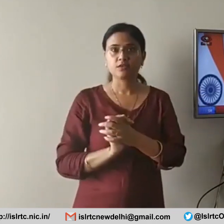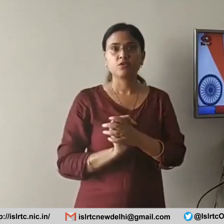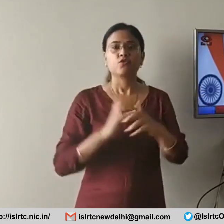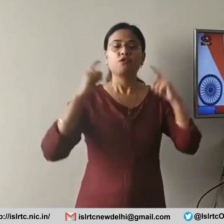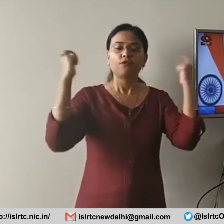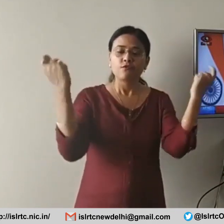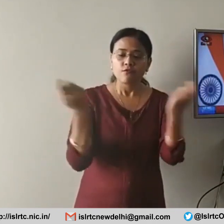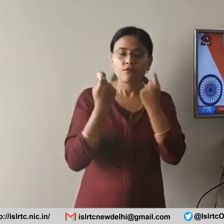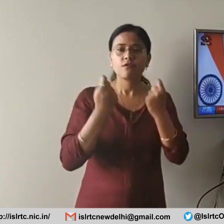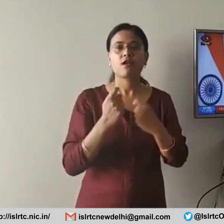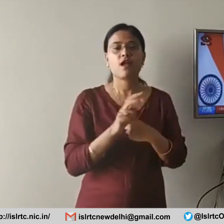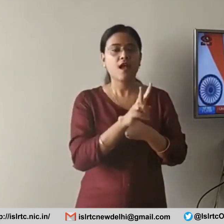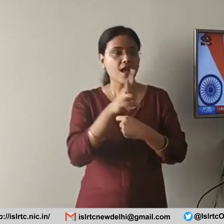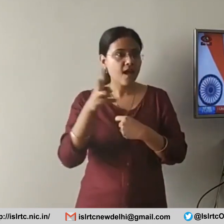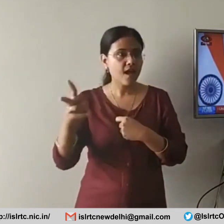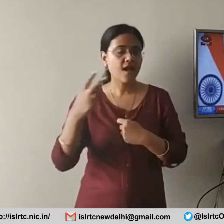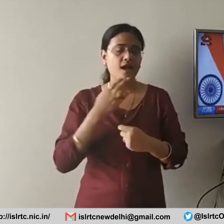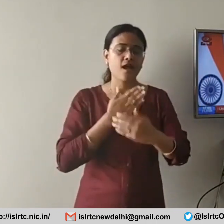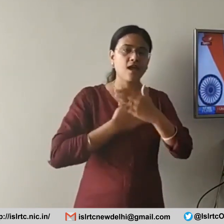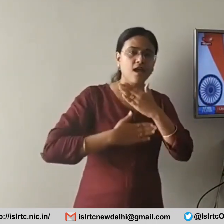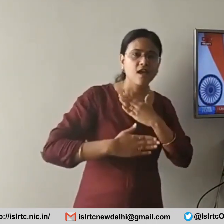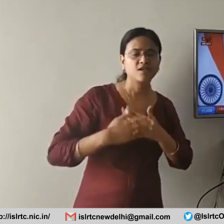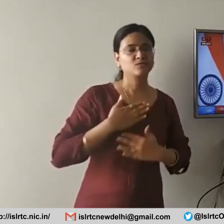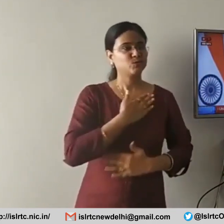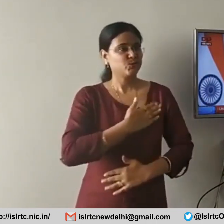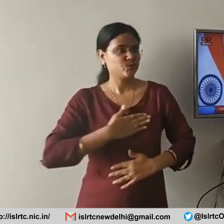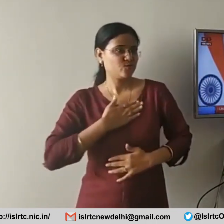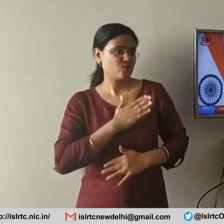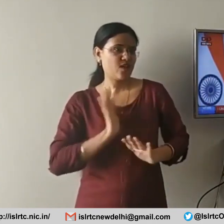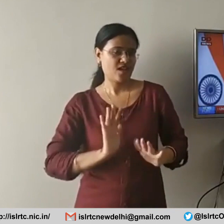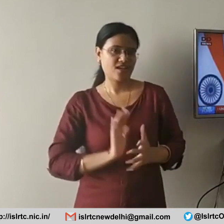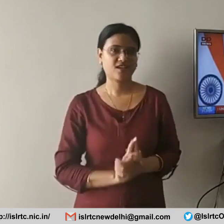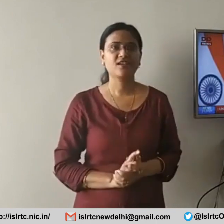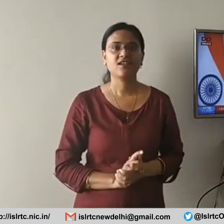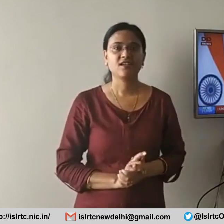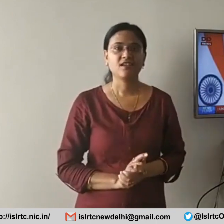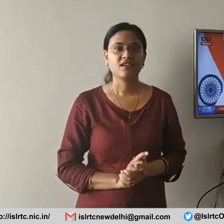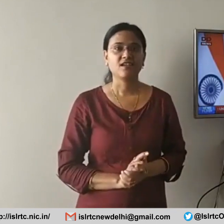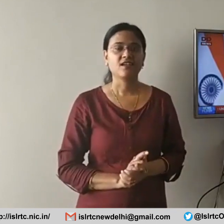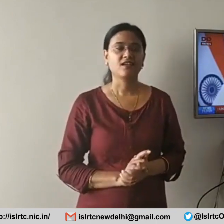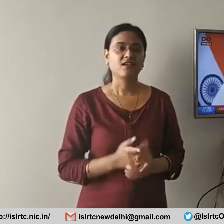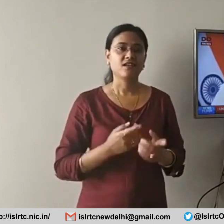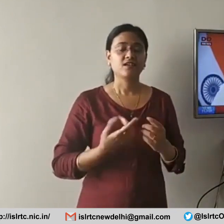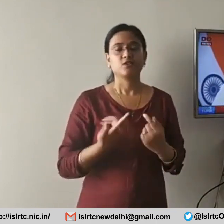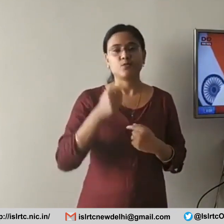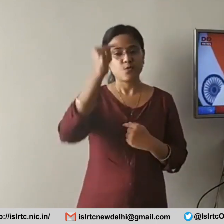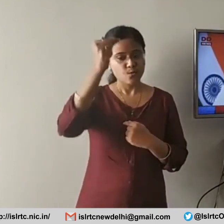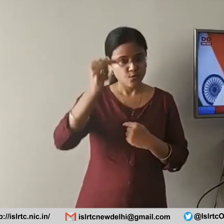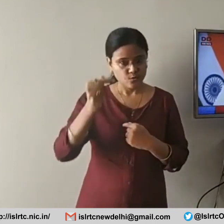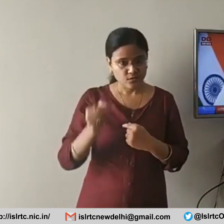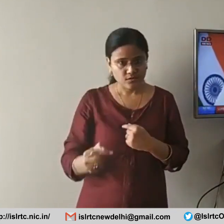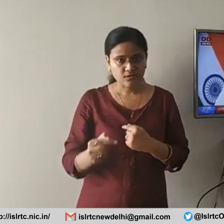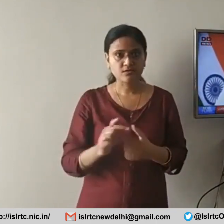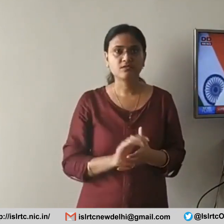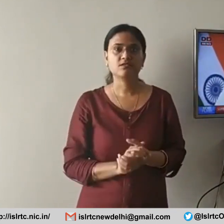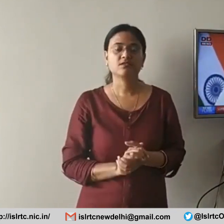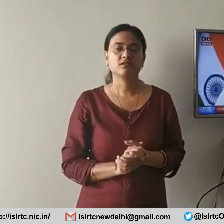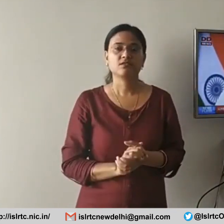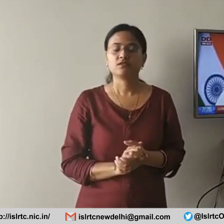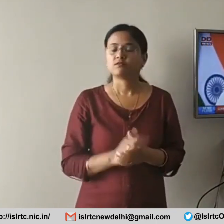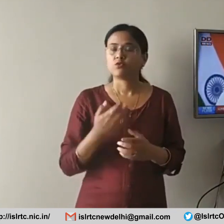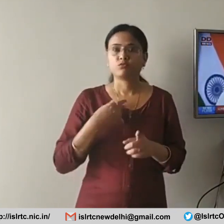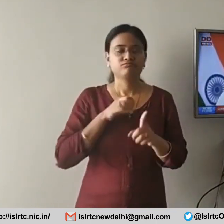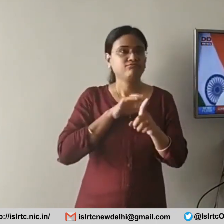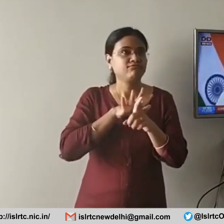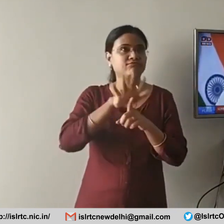त्योहार बड़ी सादगीपूर्ण तरीके से मना रहे हैं, ये सारी बातें बहुत ही